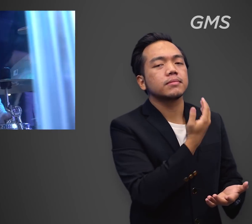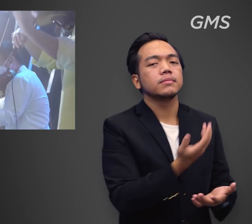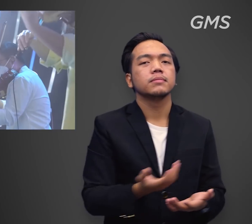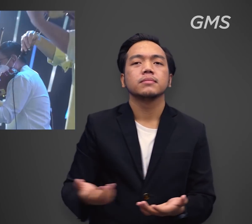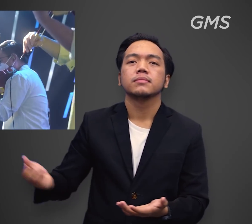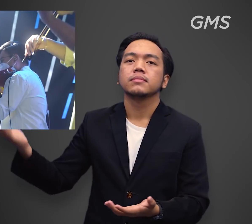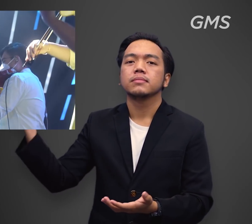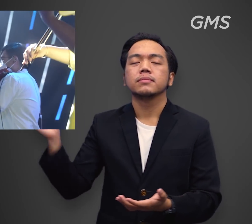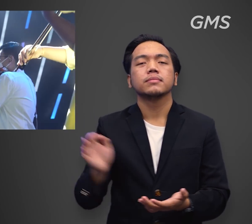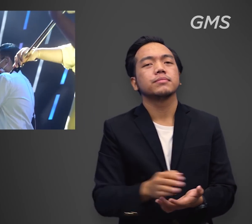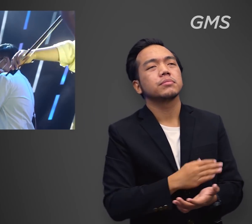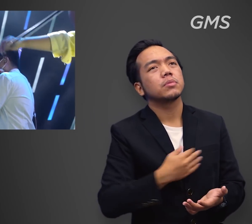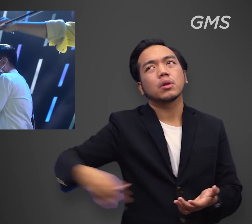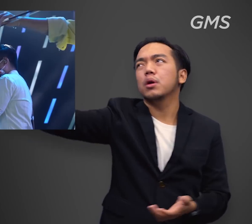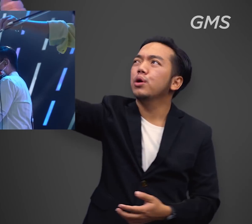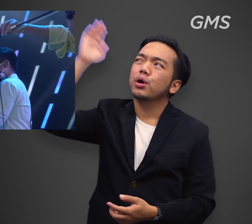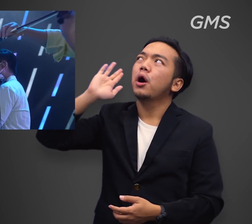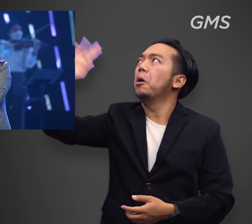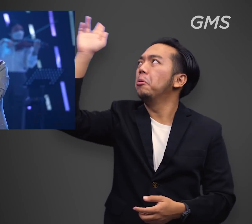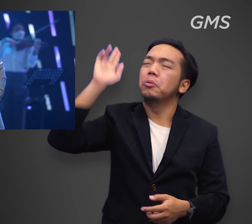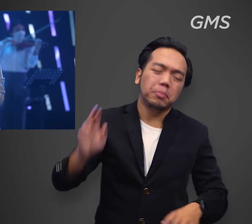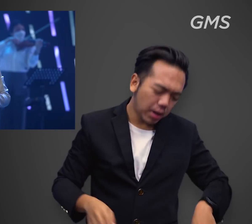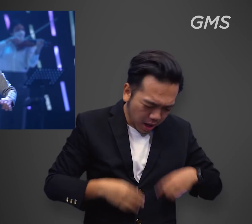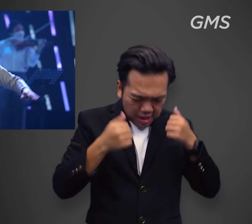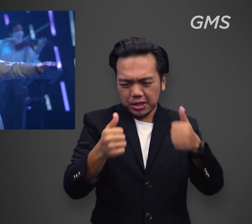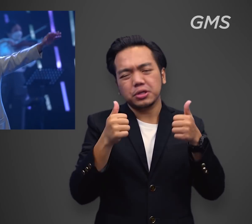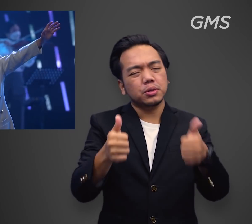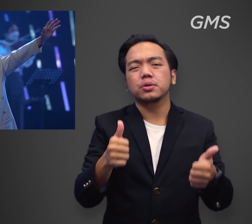Kau Bapa yang baik.